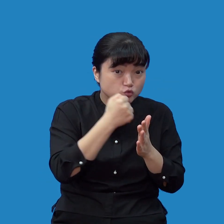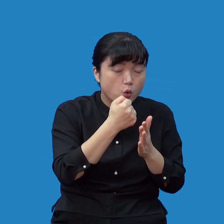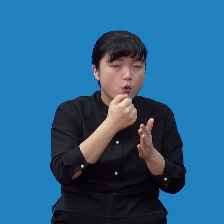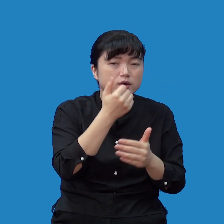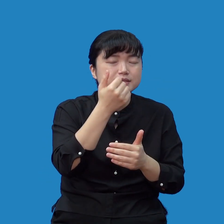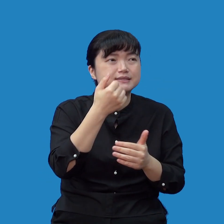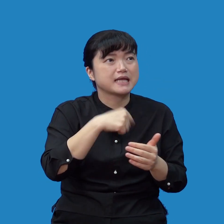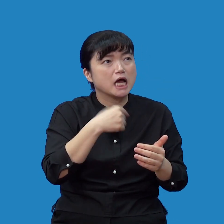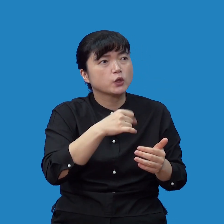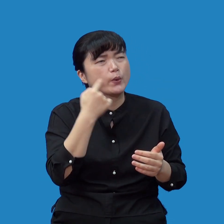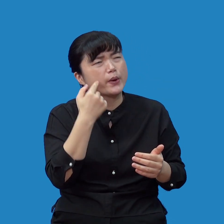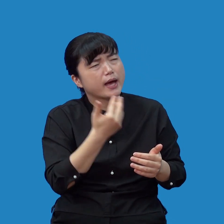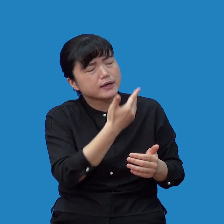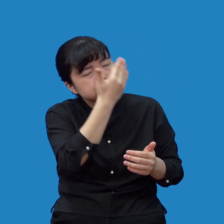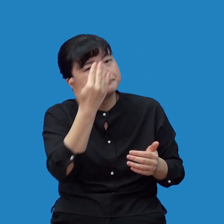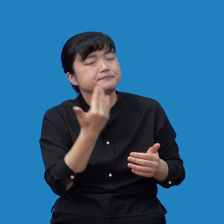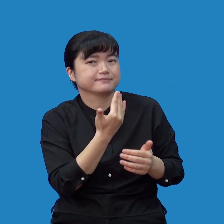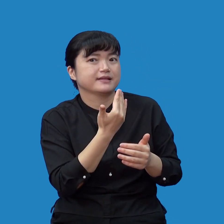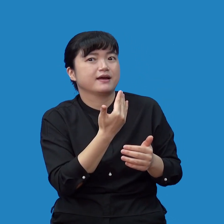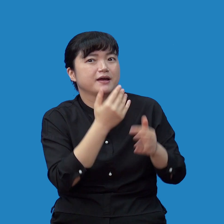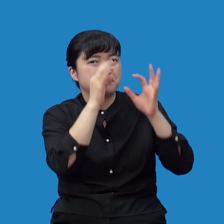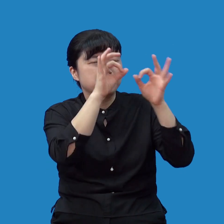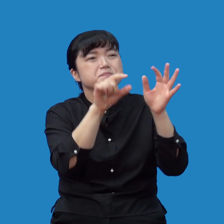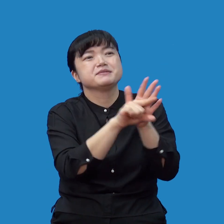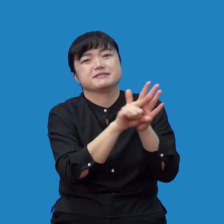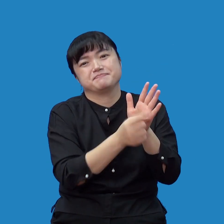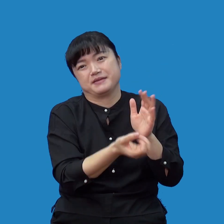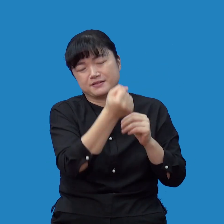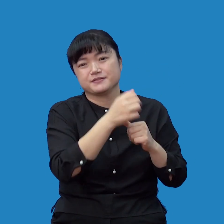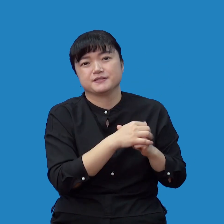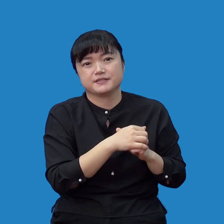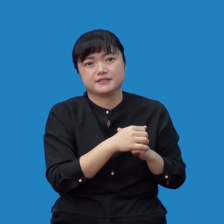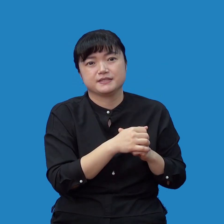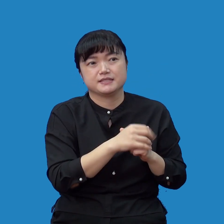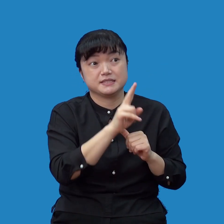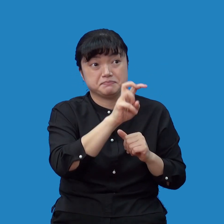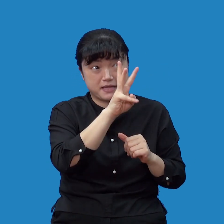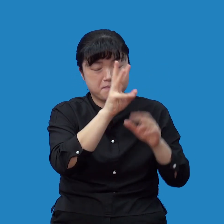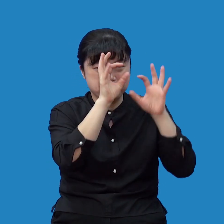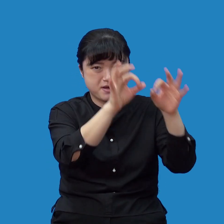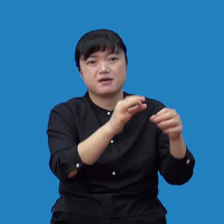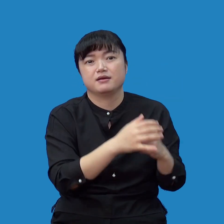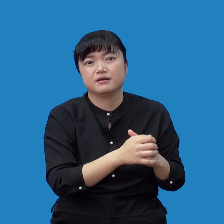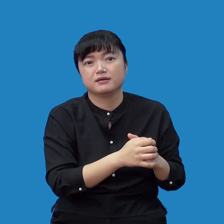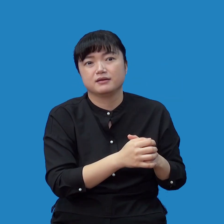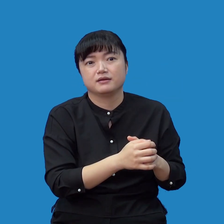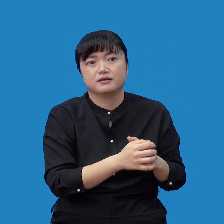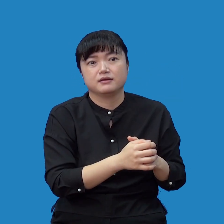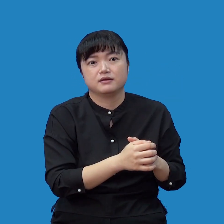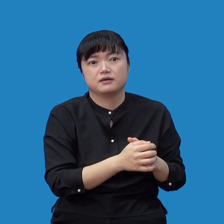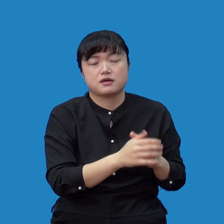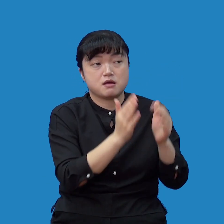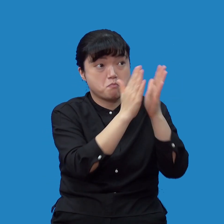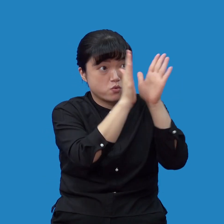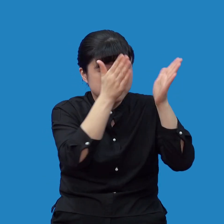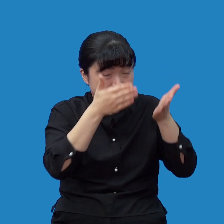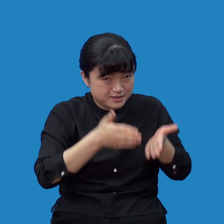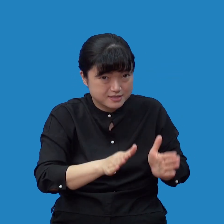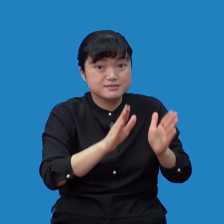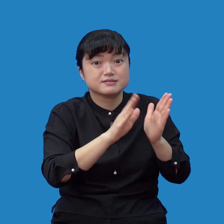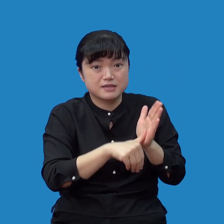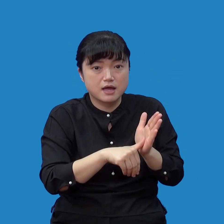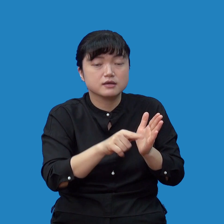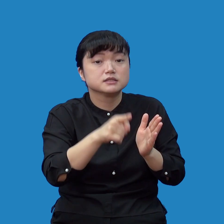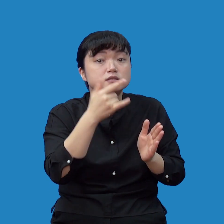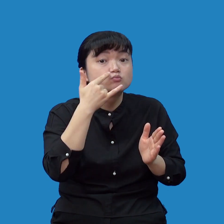자녀들의 아름다움을 보는 믿음을 가졌습니다. 우리가 23절을 보면 이렇게 말합니다. 모세가 낳았을 때